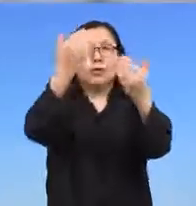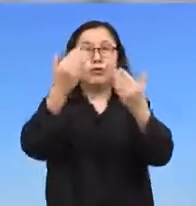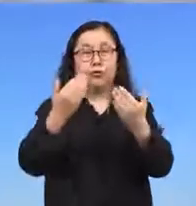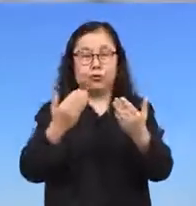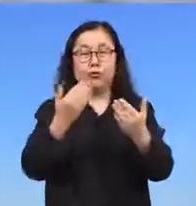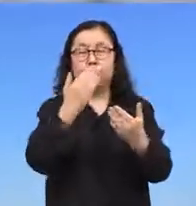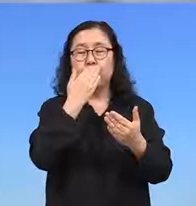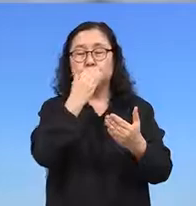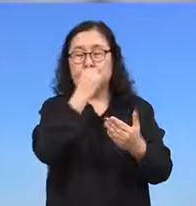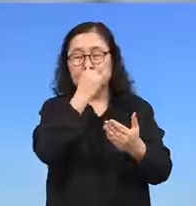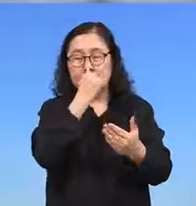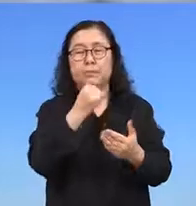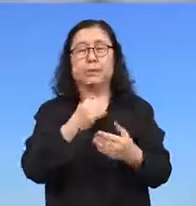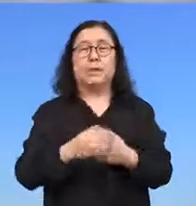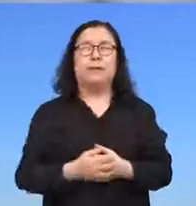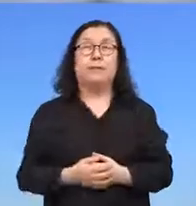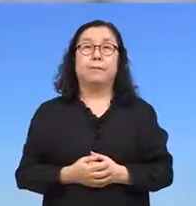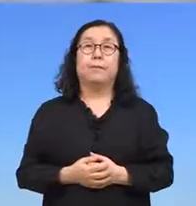바랍니다.